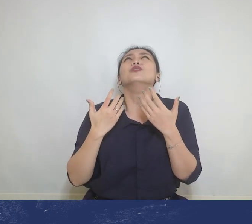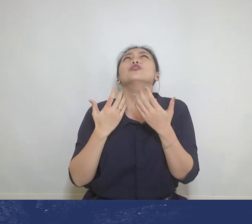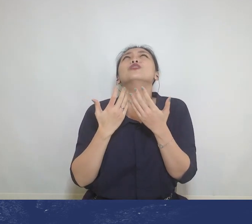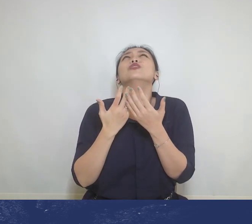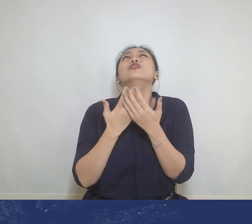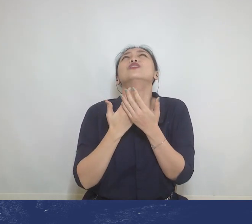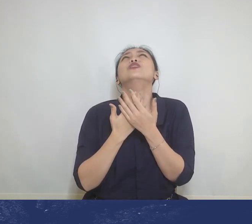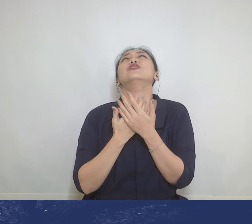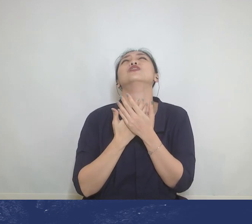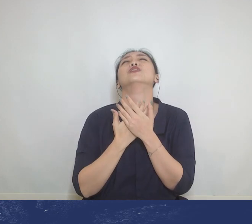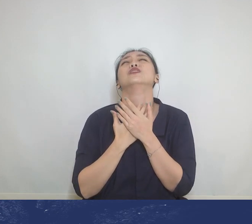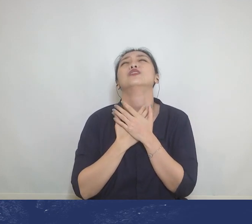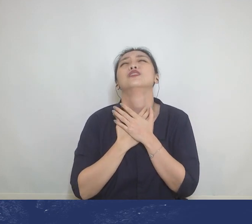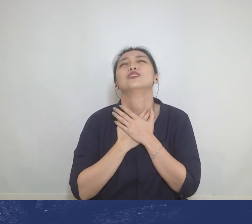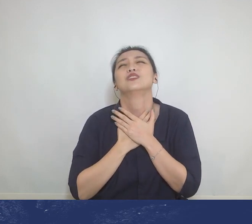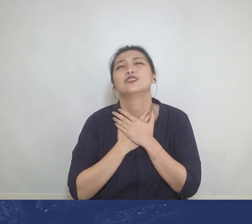Dan nafasku